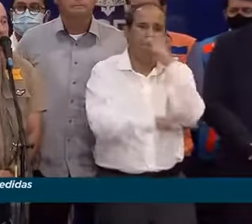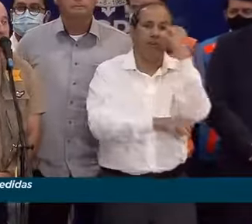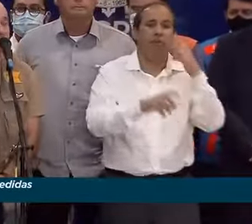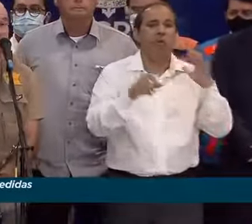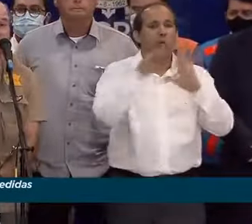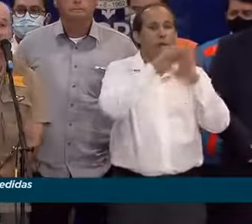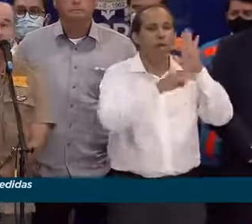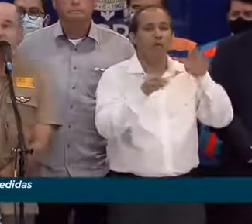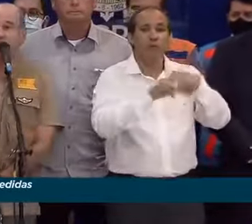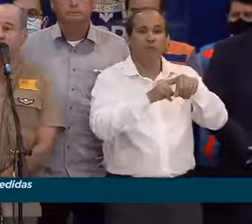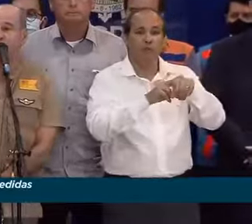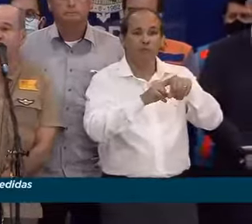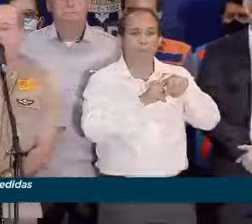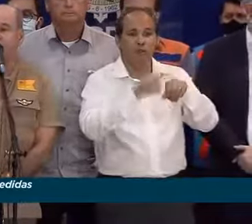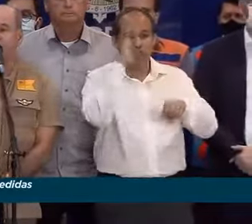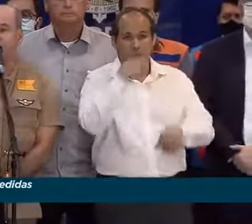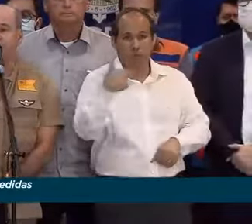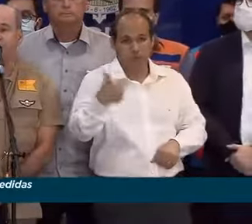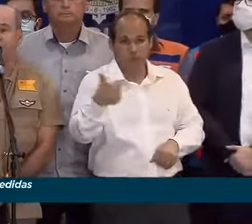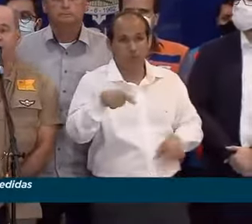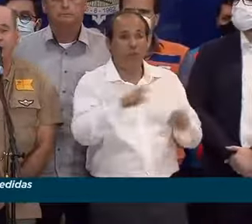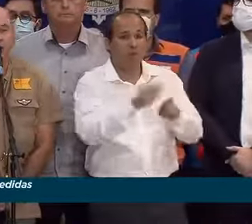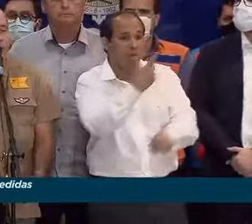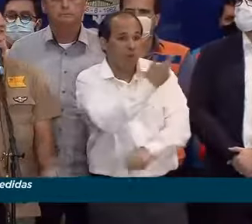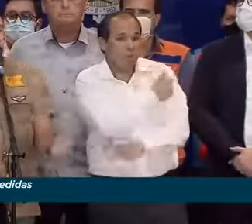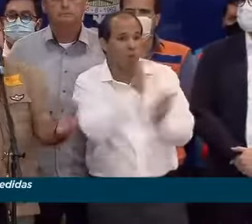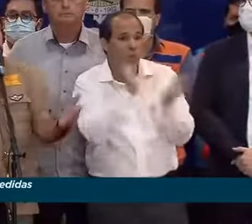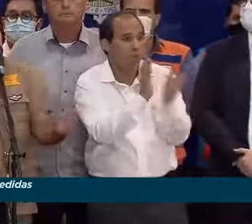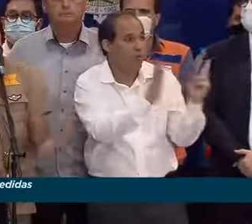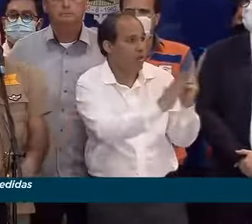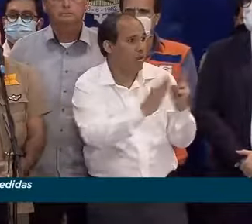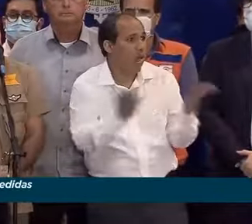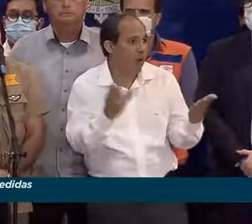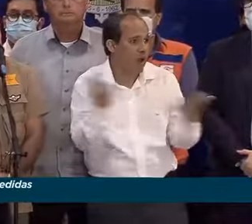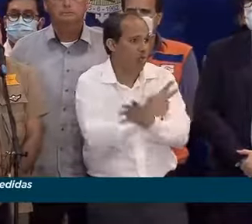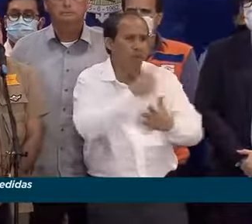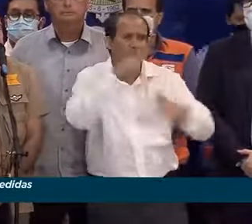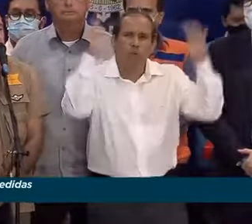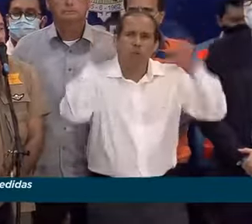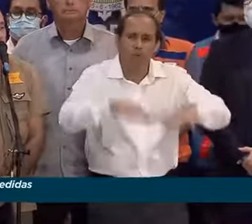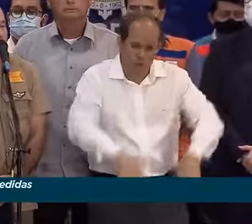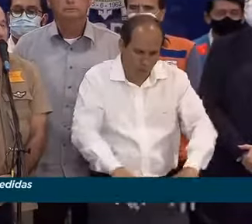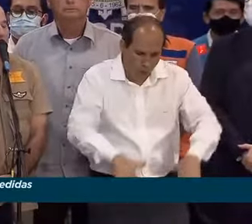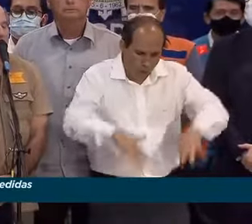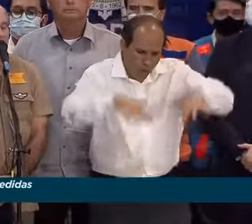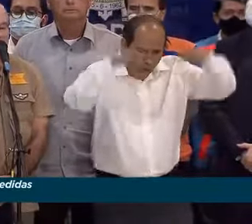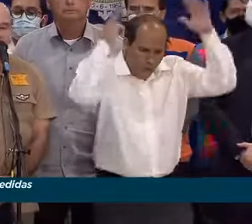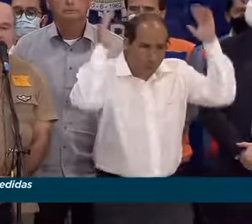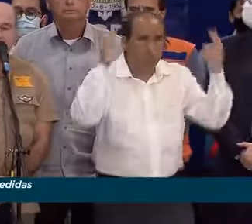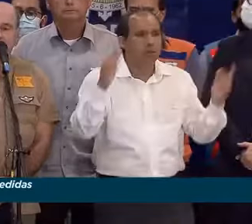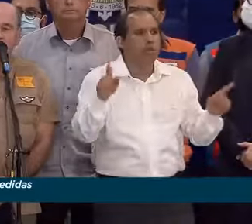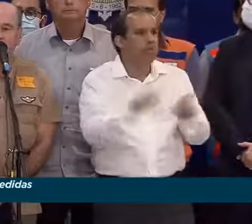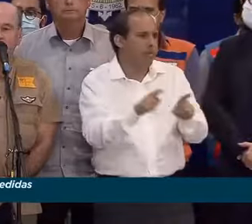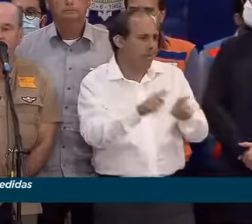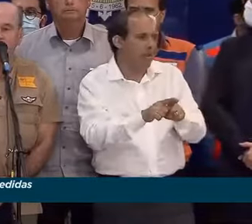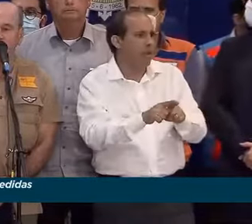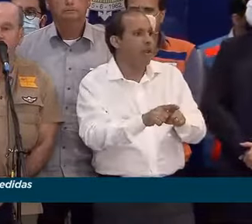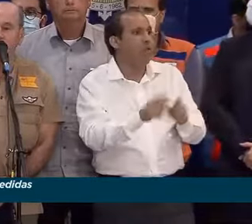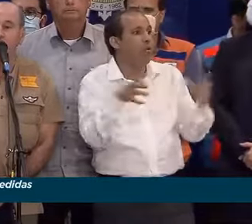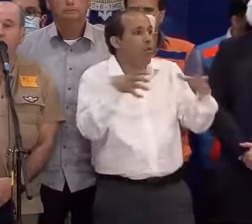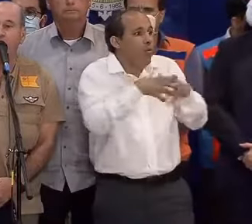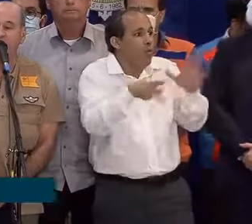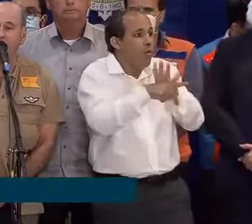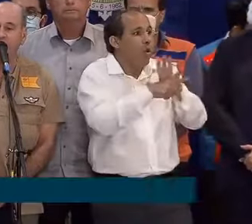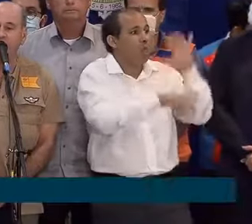2, a vacinação dos indígenas e agora na enchente com os dois batalhões de selva